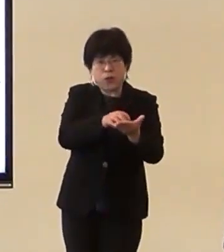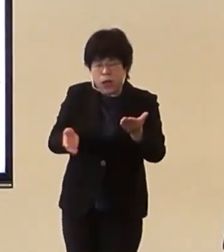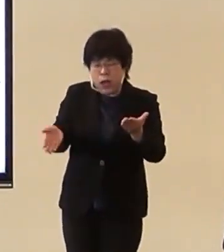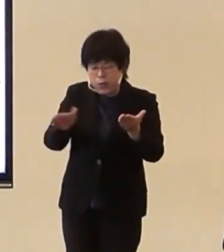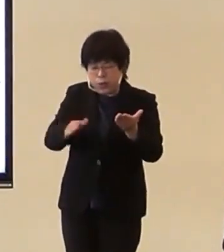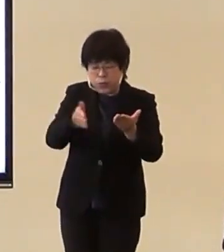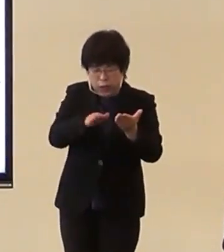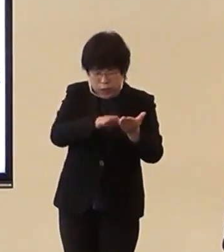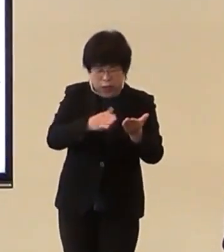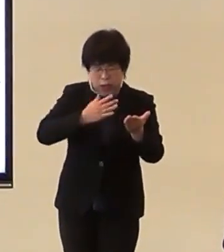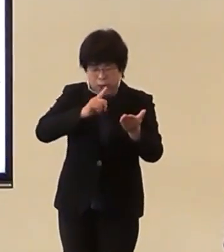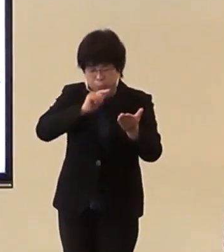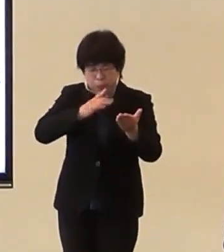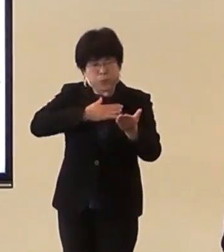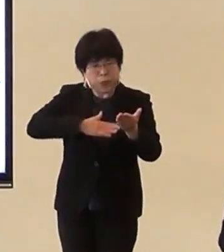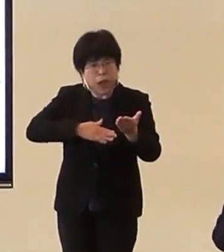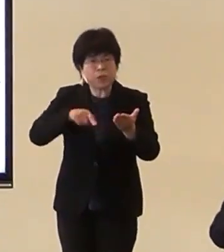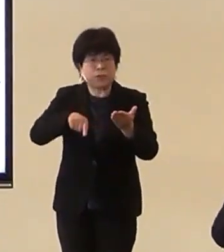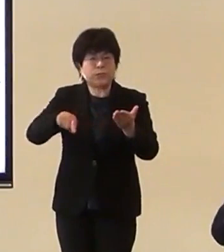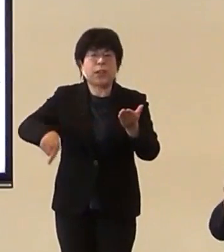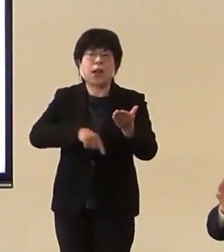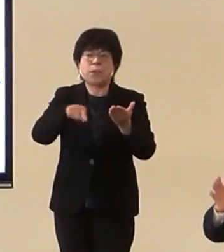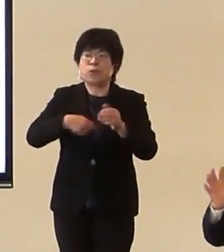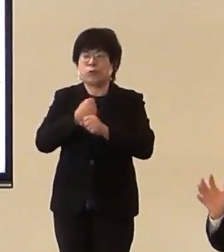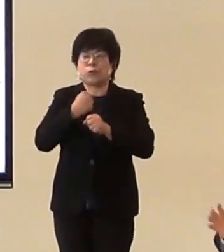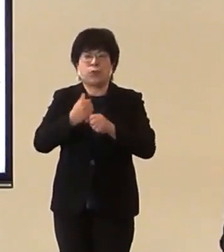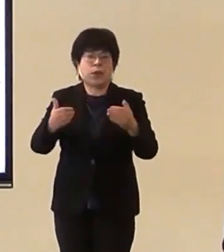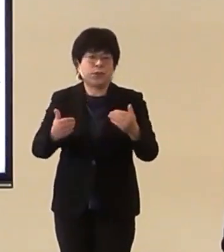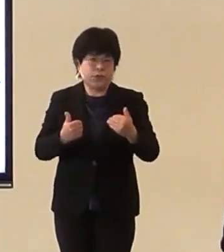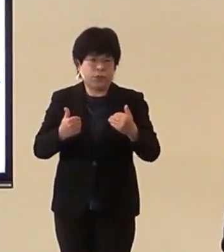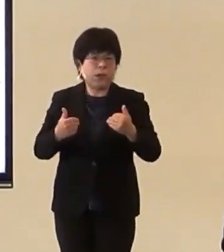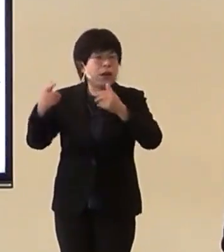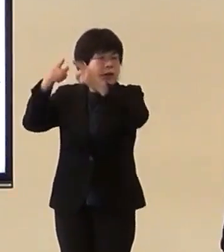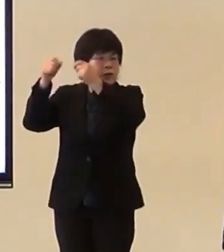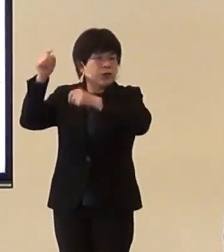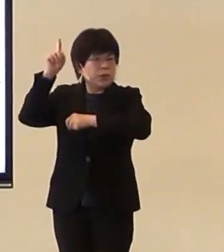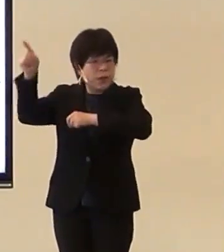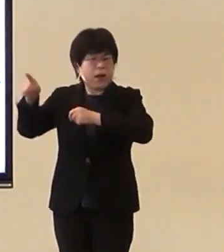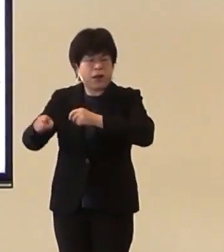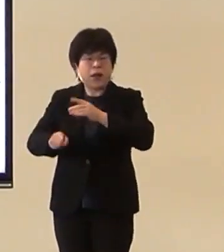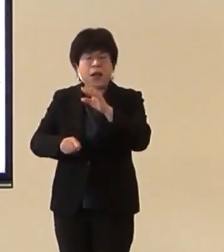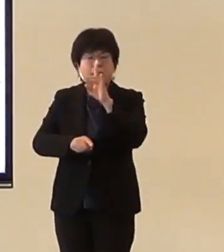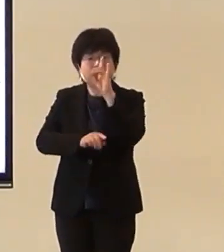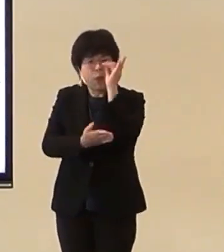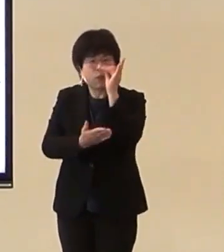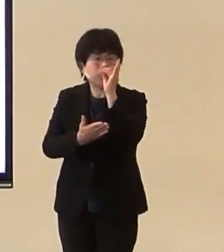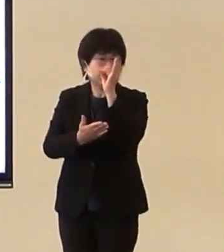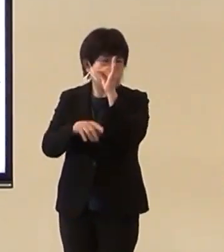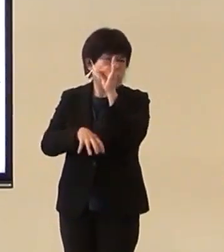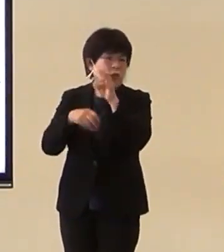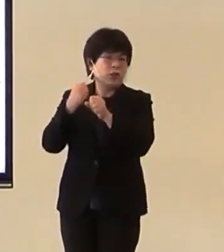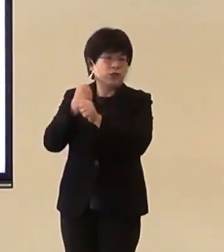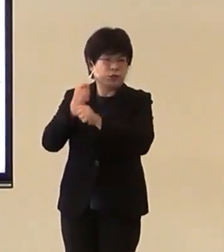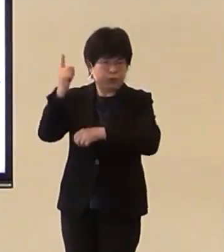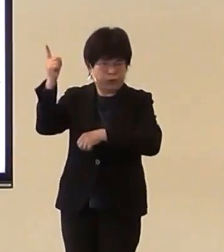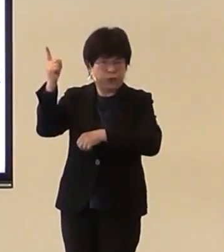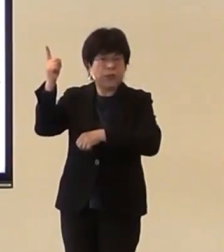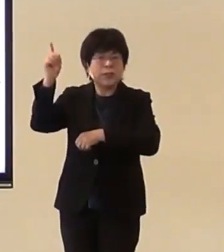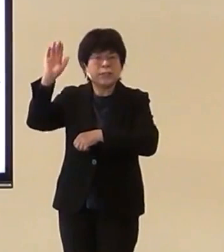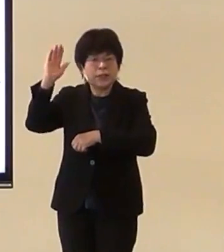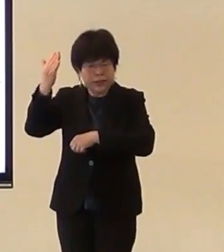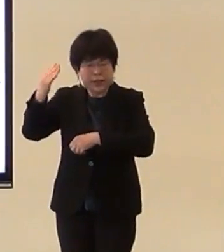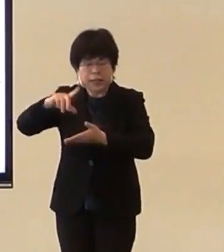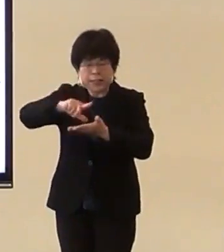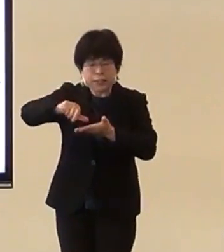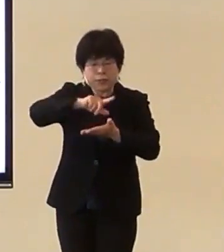ュアルにしなきゃいけないっていうんで、国では基本的なものはできるでしょうけど、やっぱ地区地区に作らなきゃいけない。そしてできれば